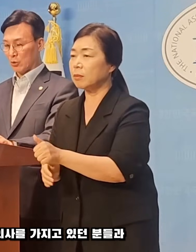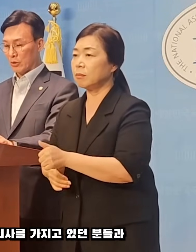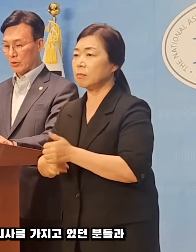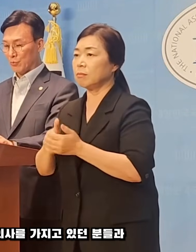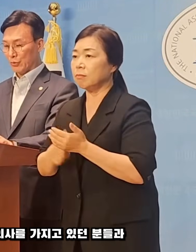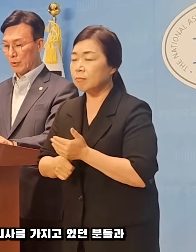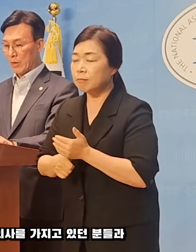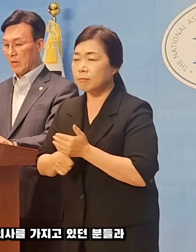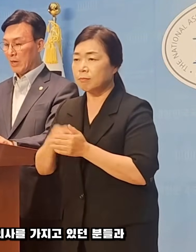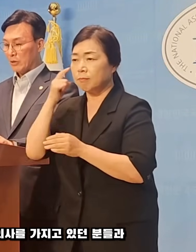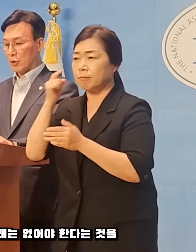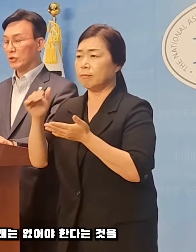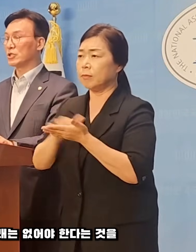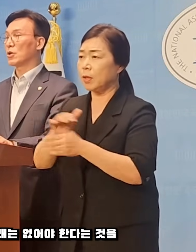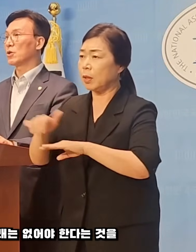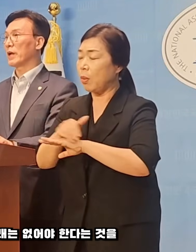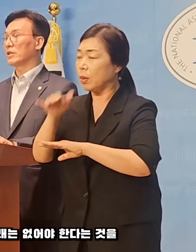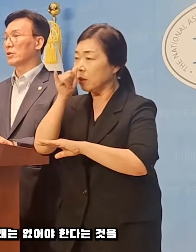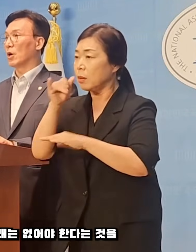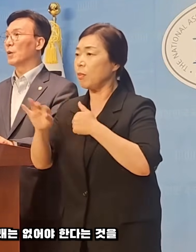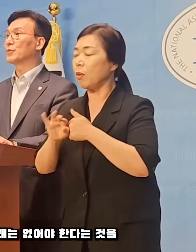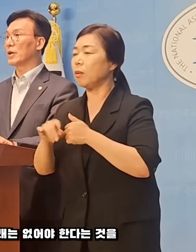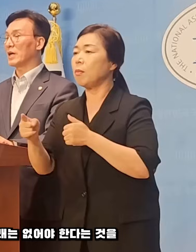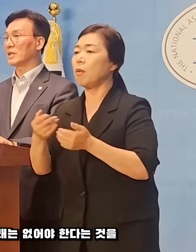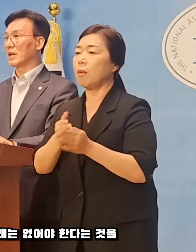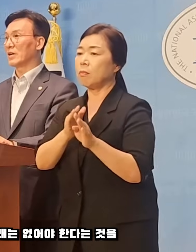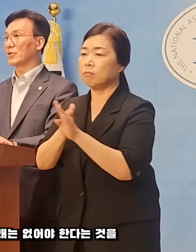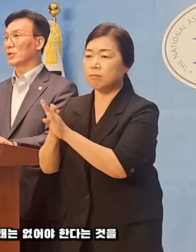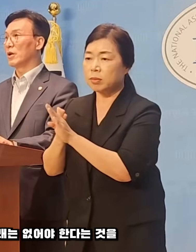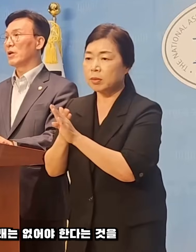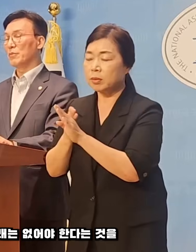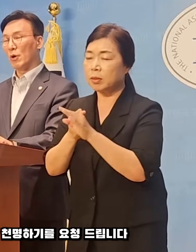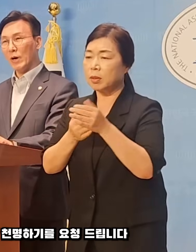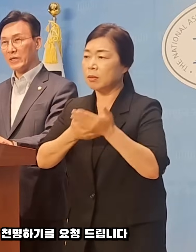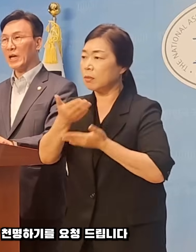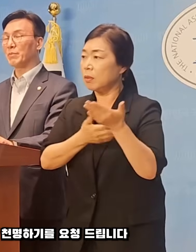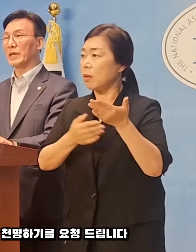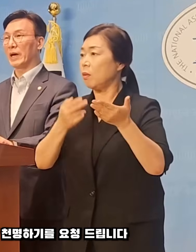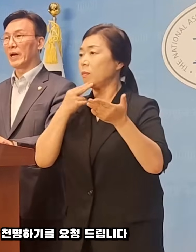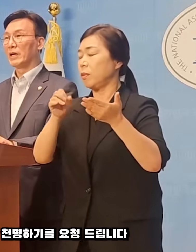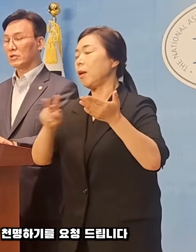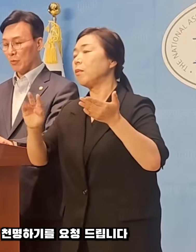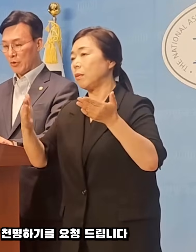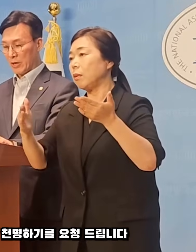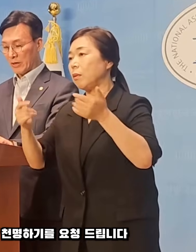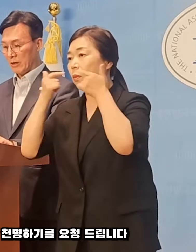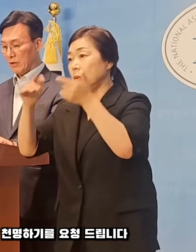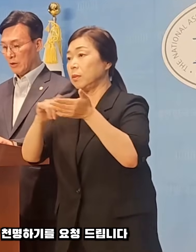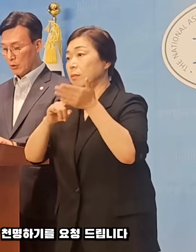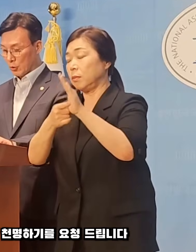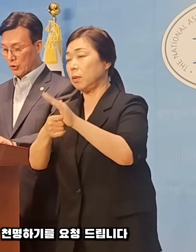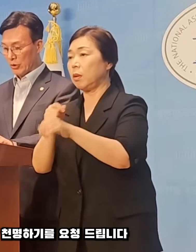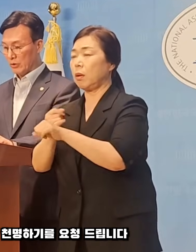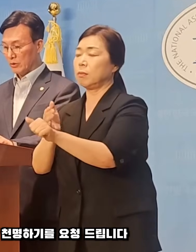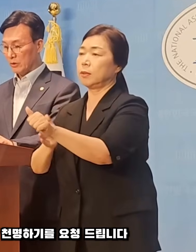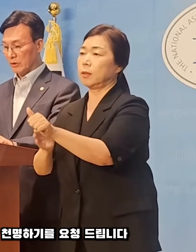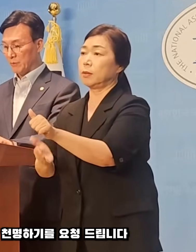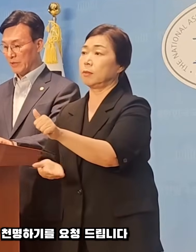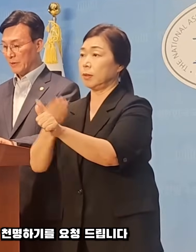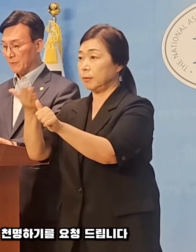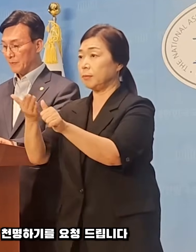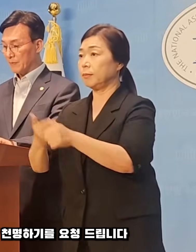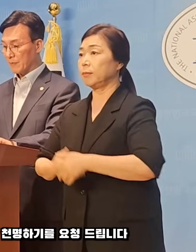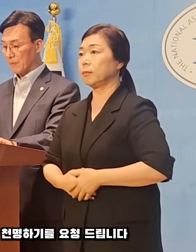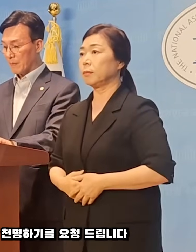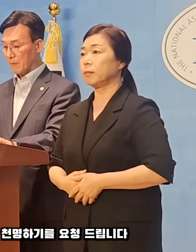의사를 가지고 있던 분들과 정치적 거래는 없어야 한다는 것을 명확히 함께 천명하기를